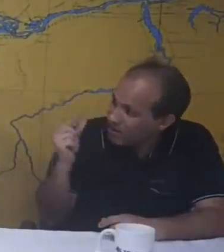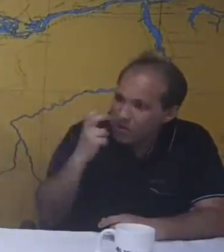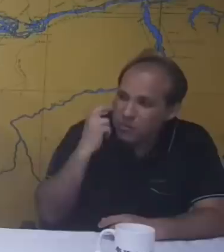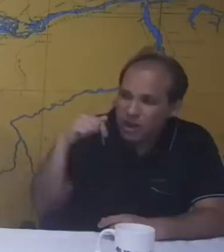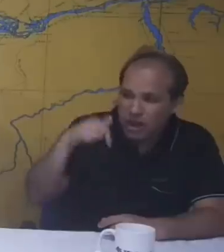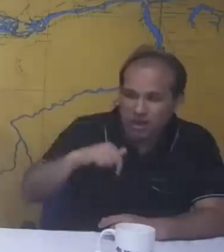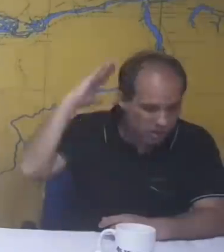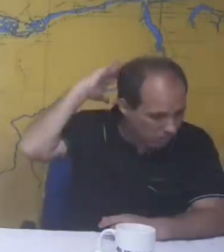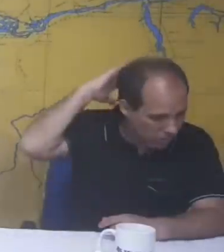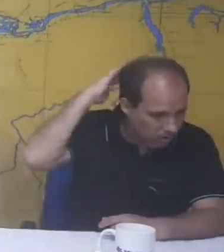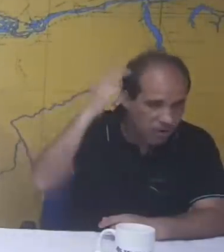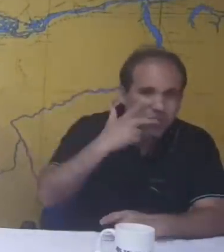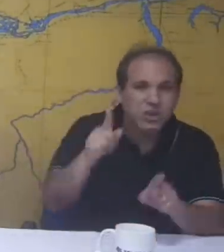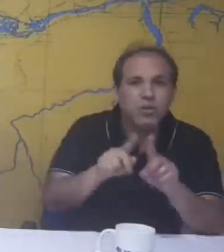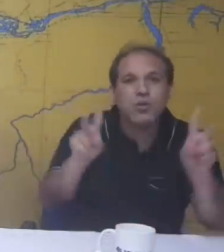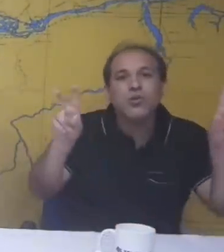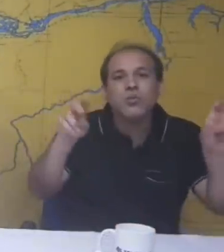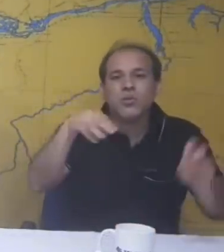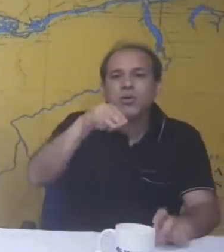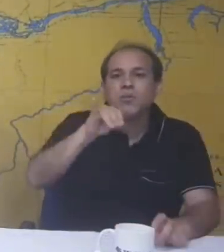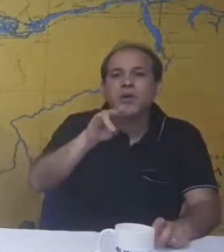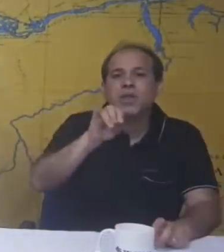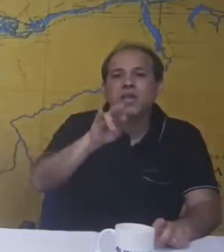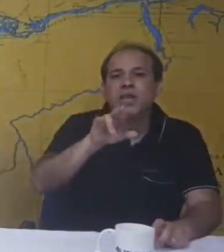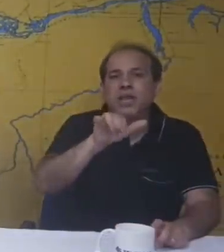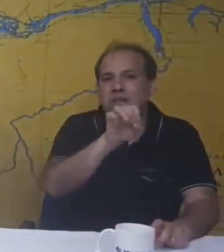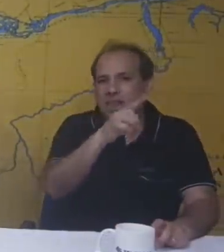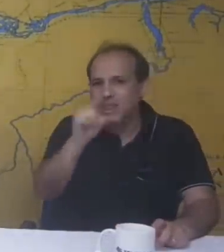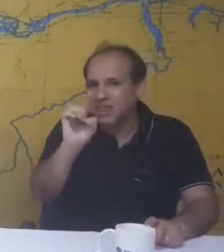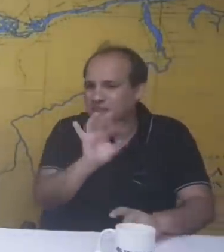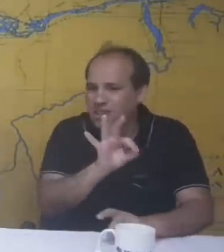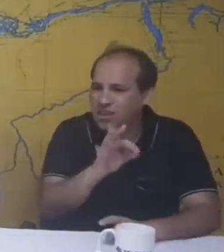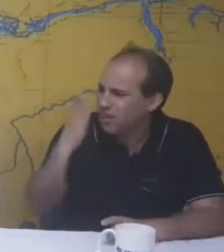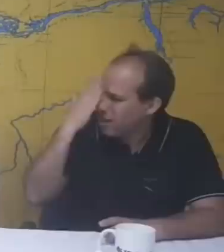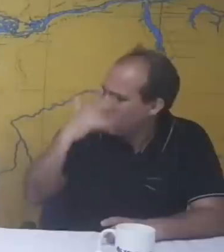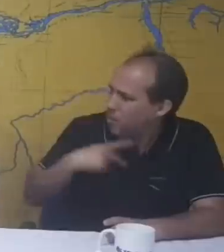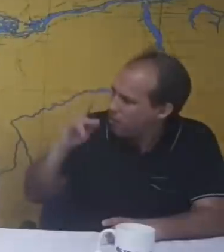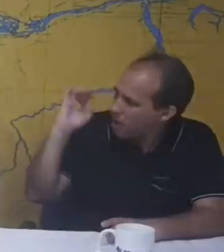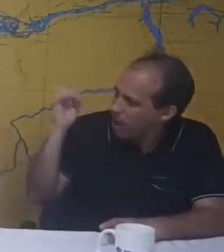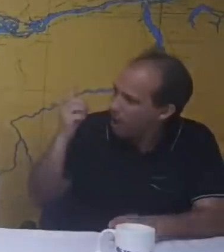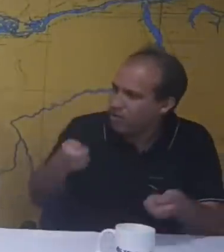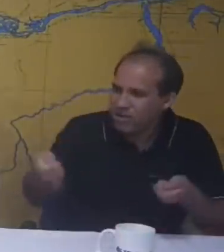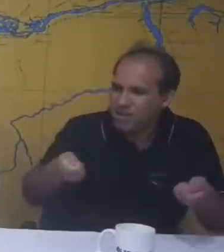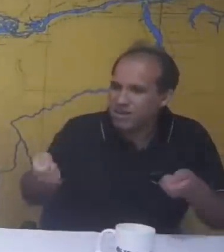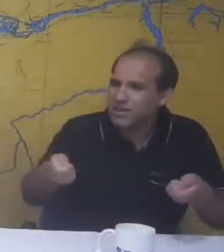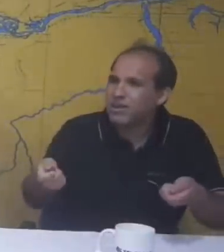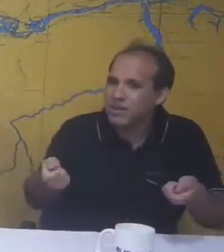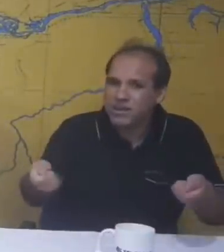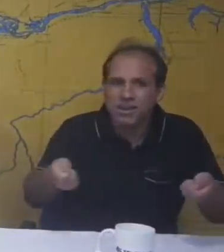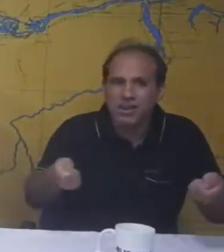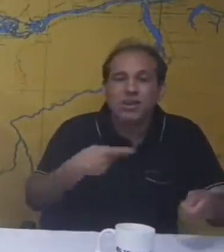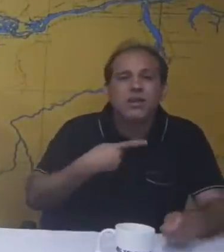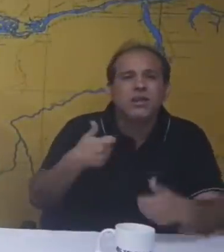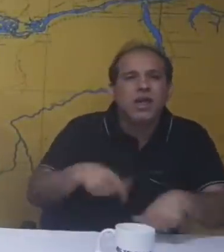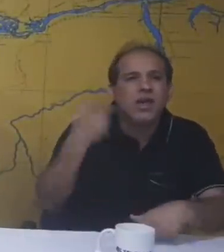presidente? Por que não falar de mineração? Rapaz, faz mineração aí. Ah, sabia que meu pai foi garimpeiro? Sim. E eu tinha no